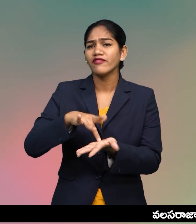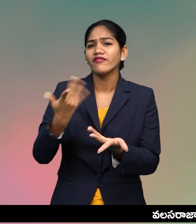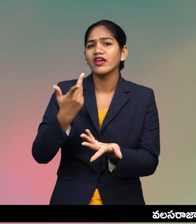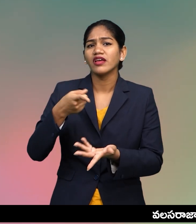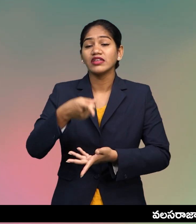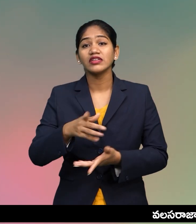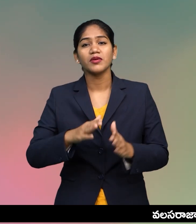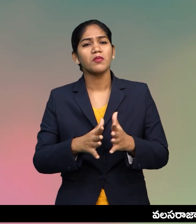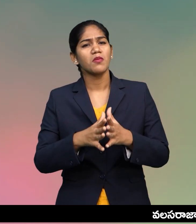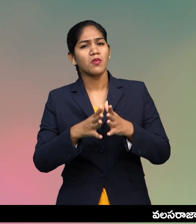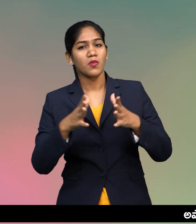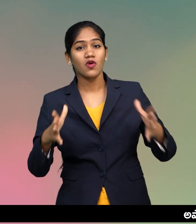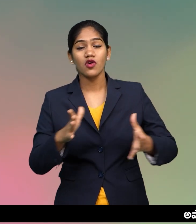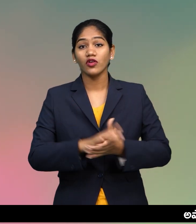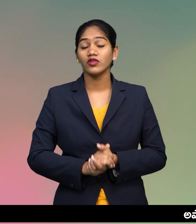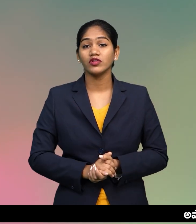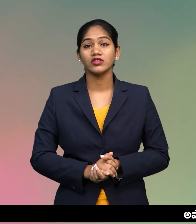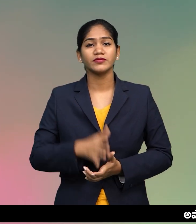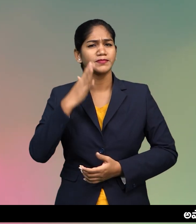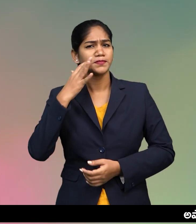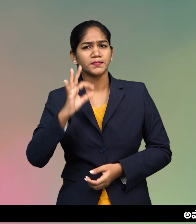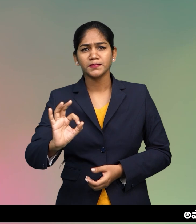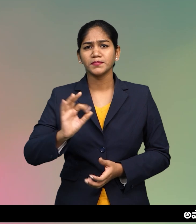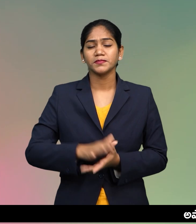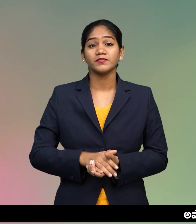శక్తులకు కలిగి ఉన్నాయి అపారమైన ప్రాముఖ్యత,